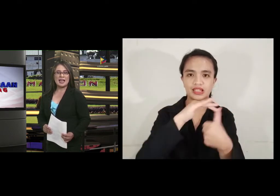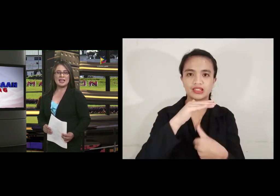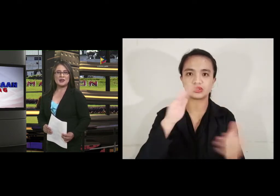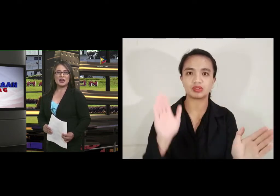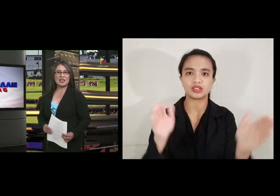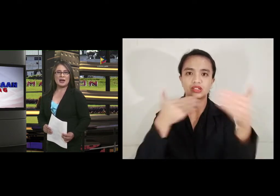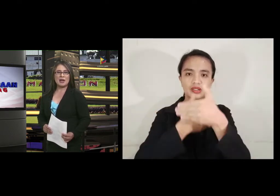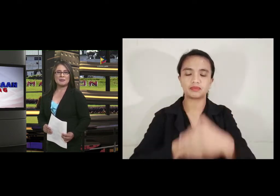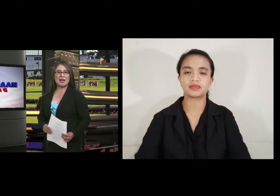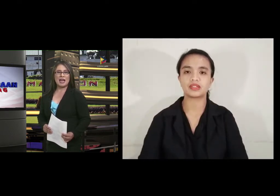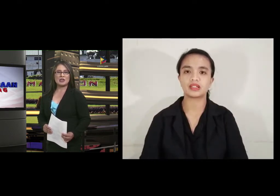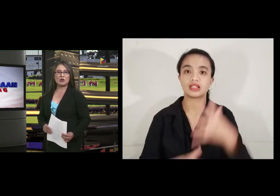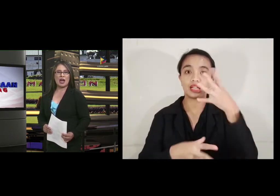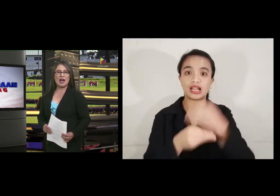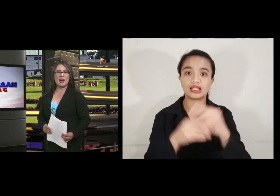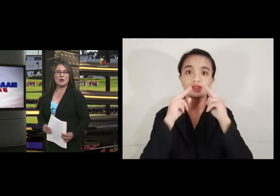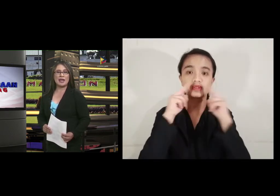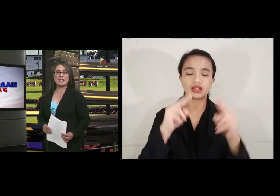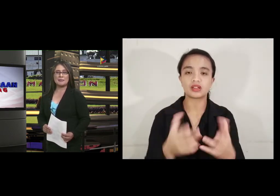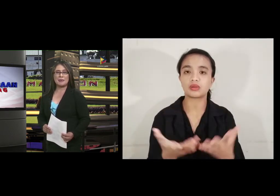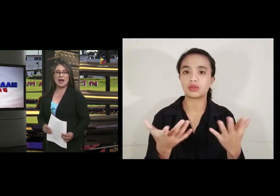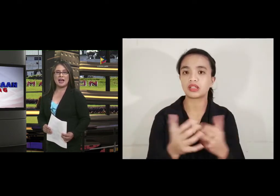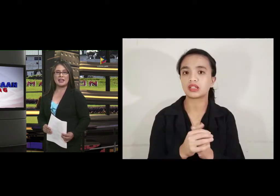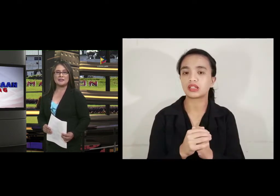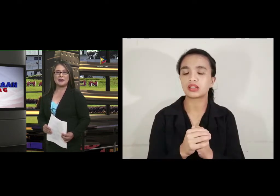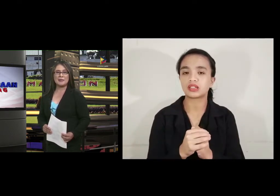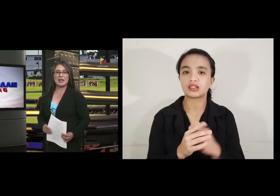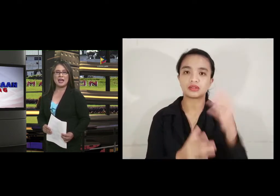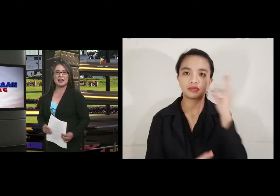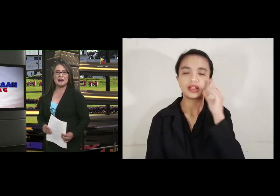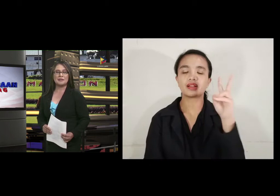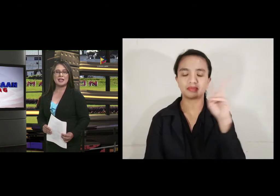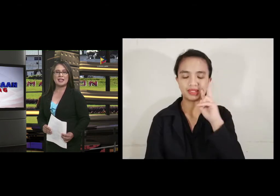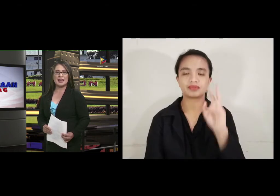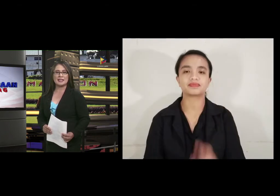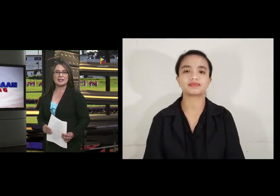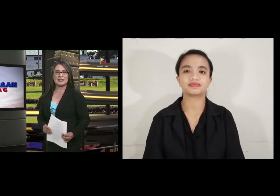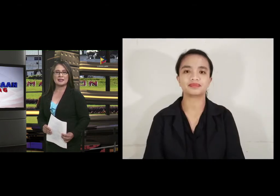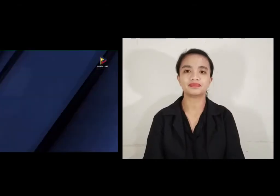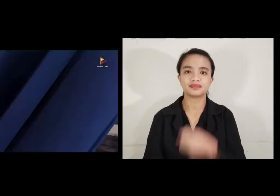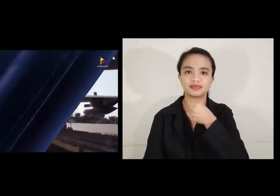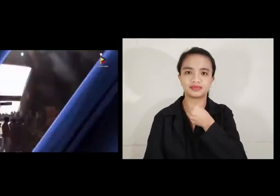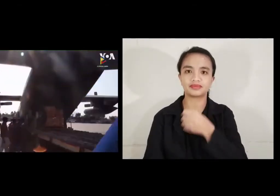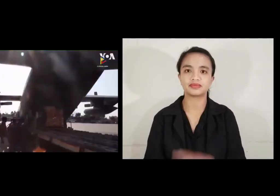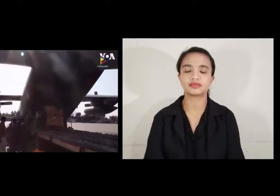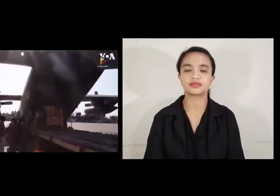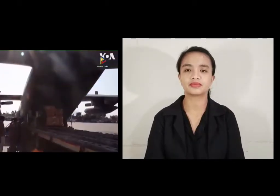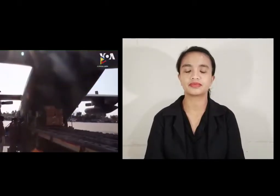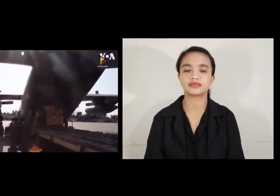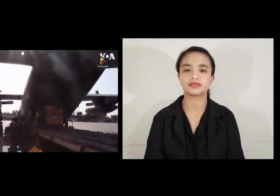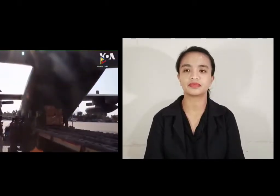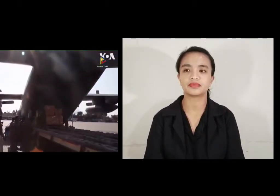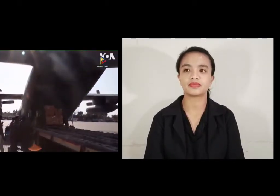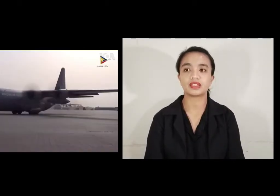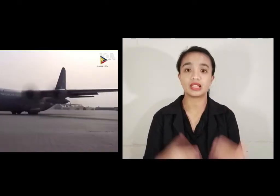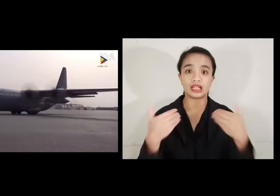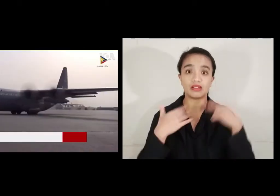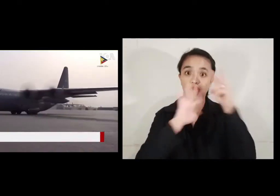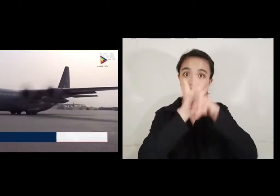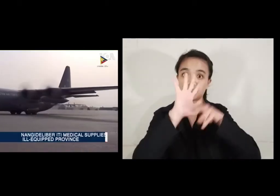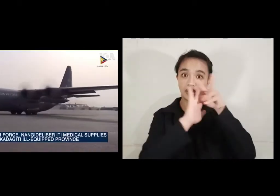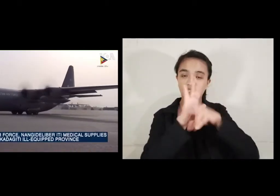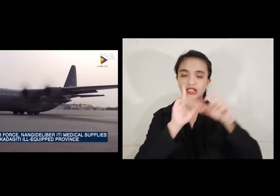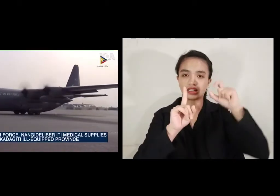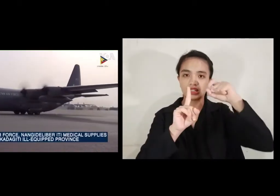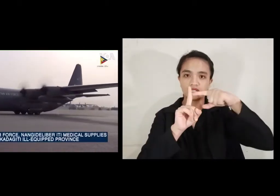wards. Kanayon na nadamag balasiw taaw, isang bay ni Feby Kate Valdez. Nangirawar iti video ti